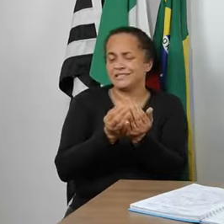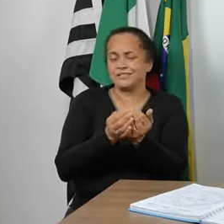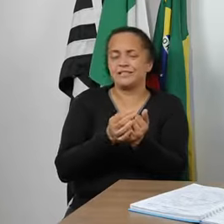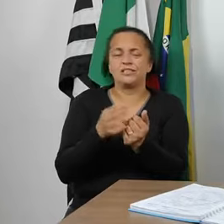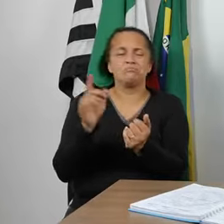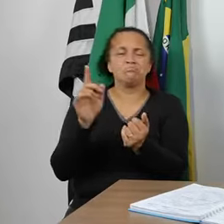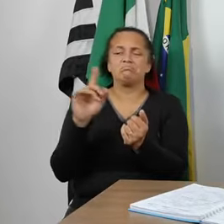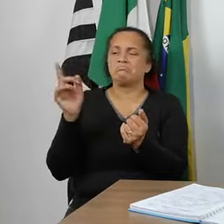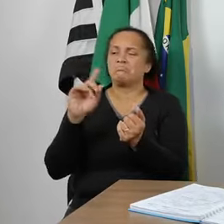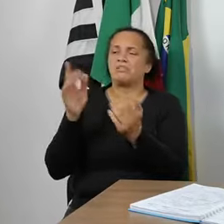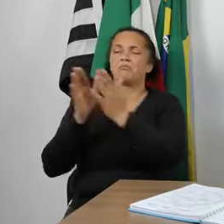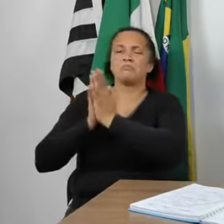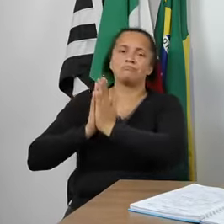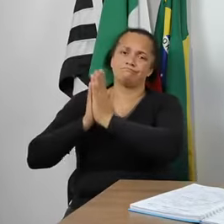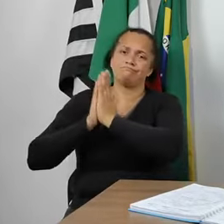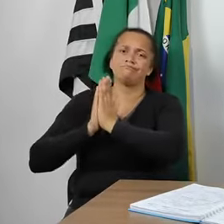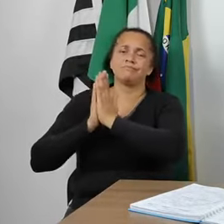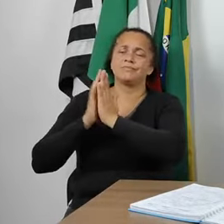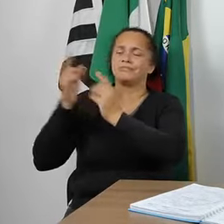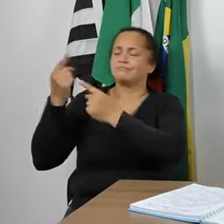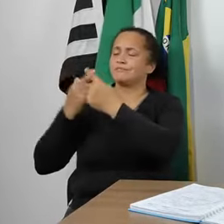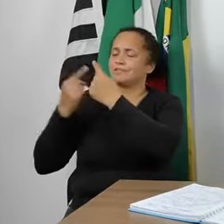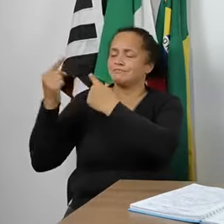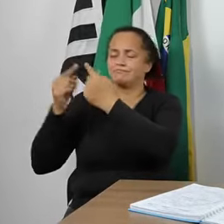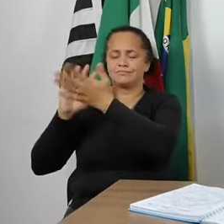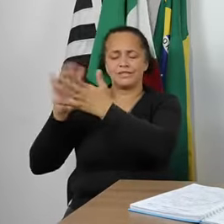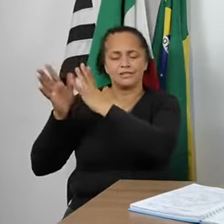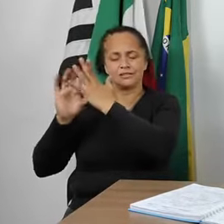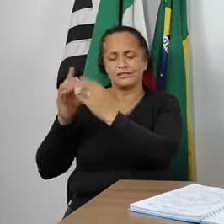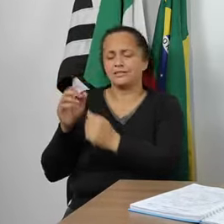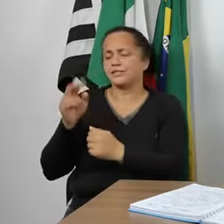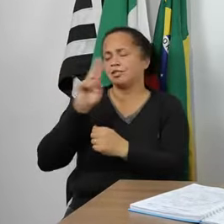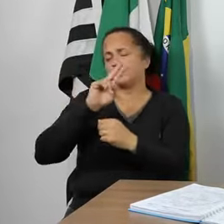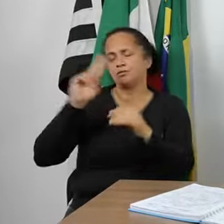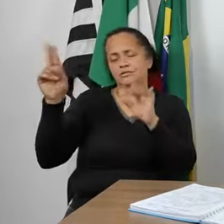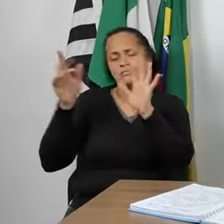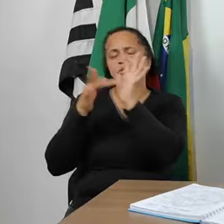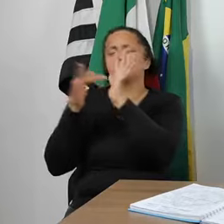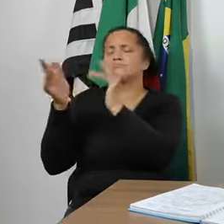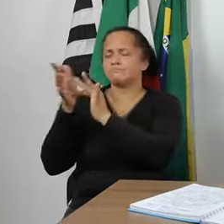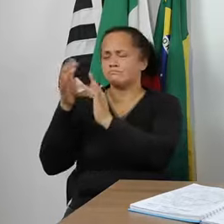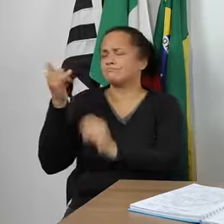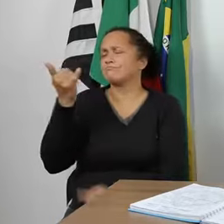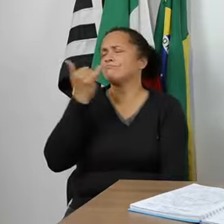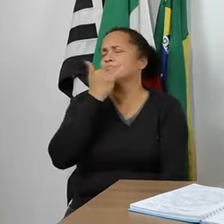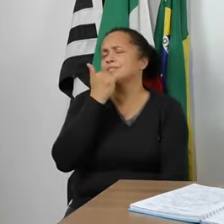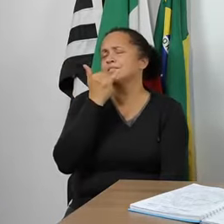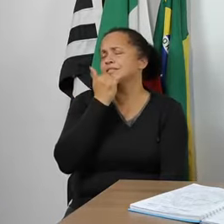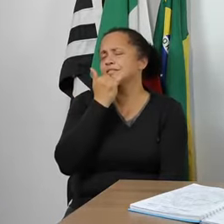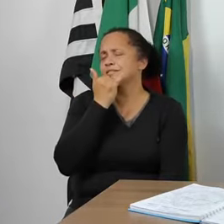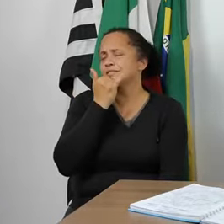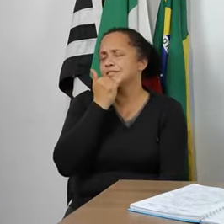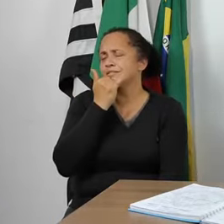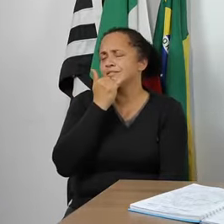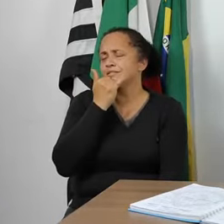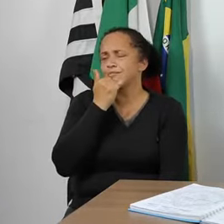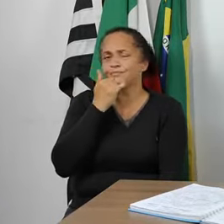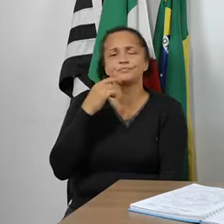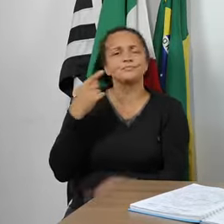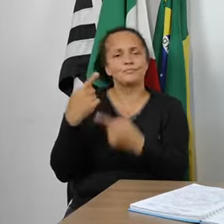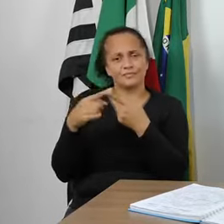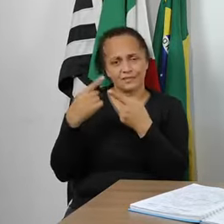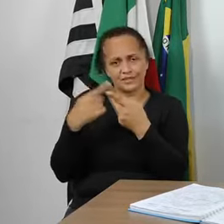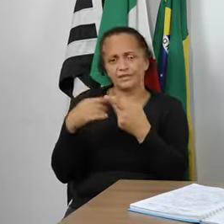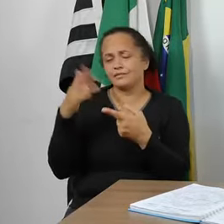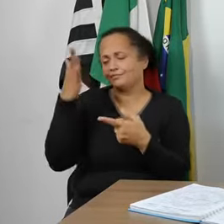nosso relacionamento com o Senhor. Pai, em nome de Jesus Cristo, nós te pedimos perdão, porque sabemos